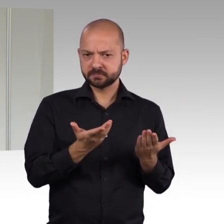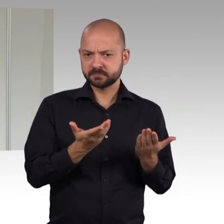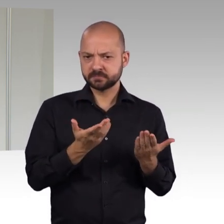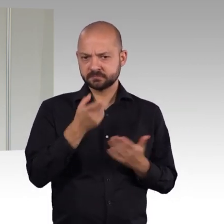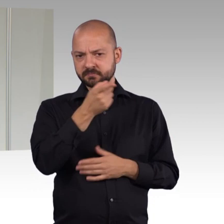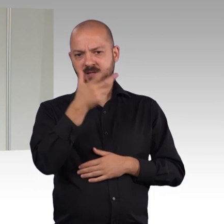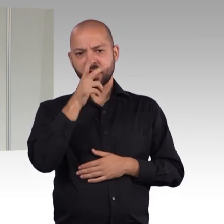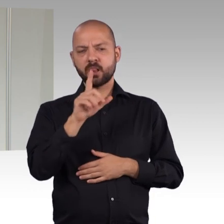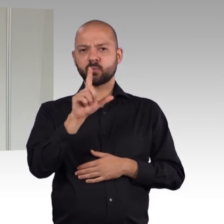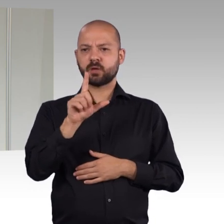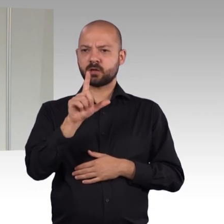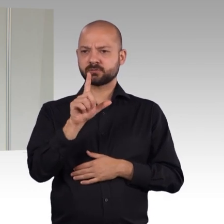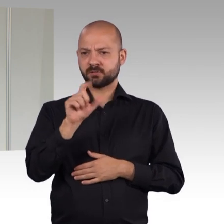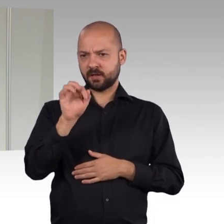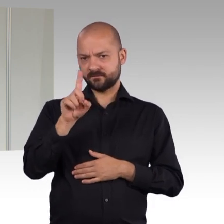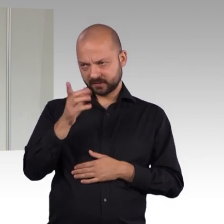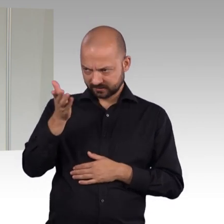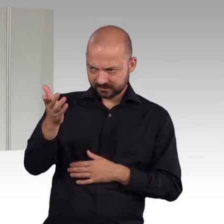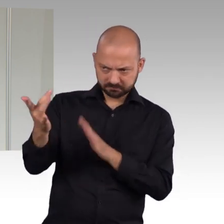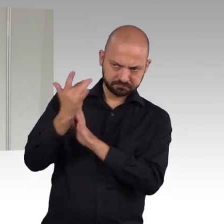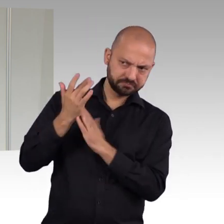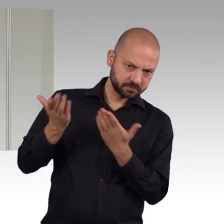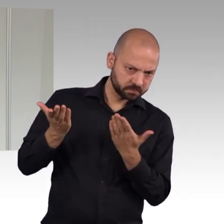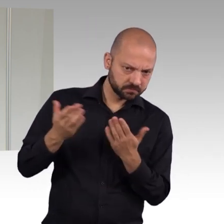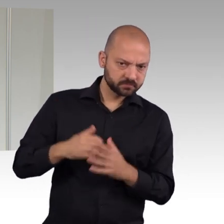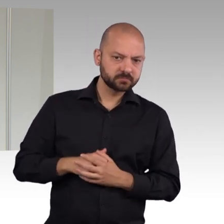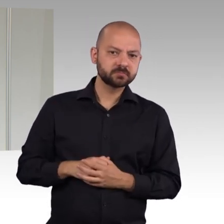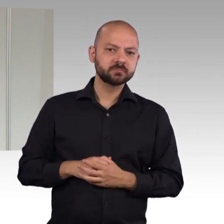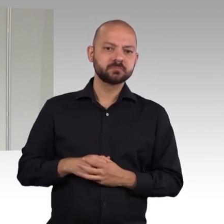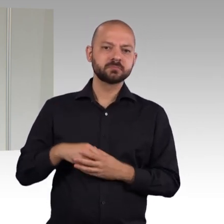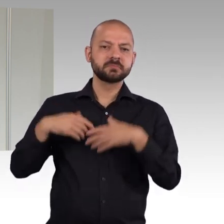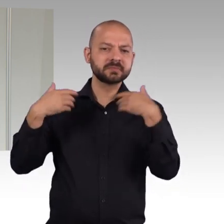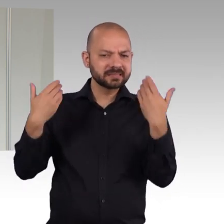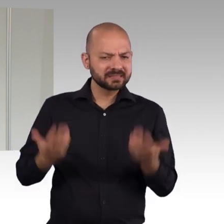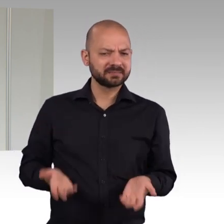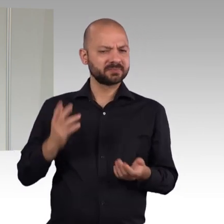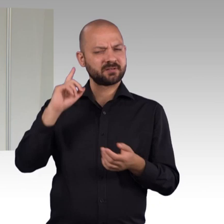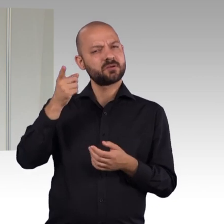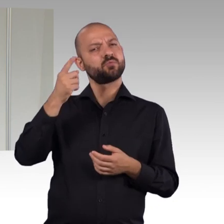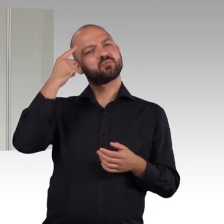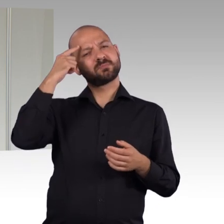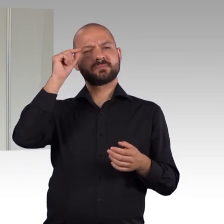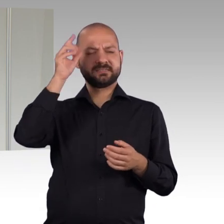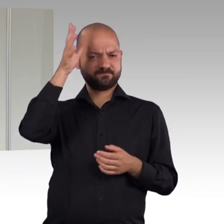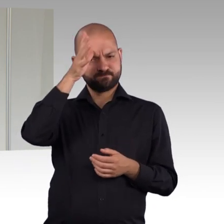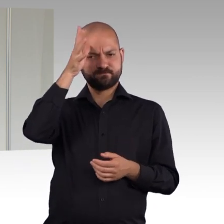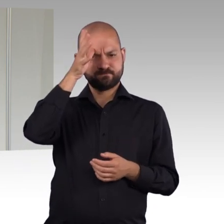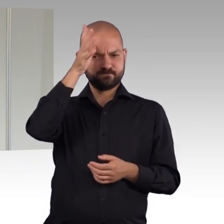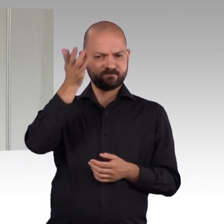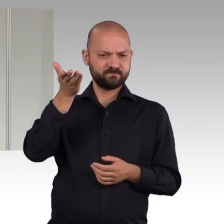der Generäle der Bundeswehr initiieren zu müssen, meine sehr verehrten Damen und Herren. Und in dem